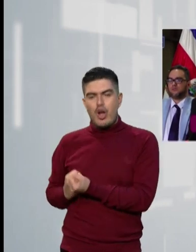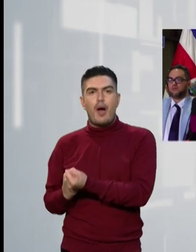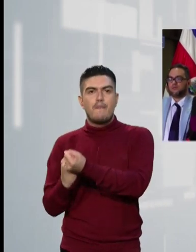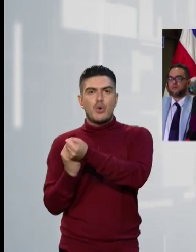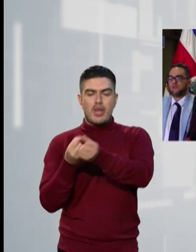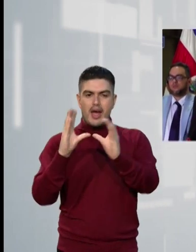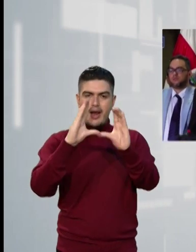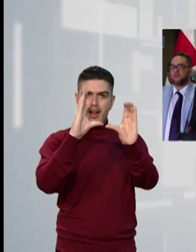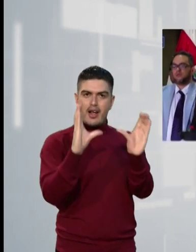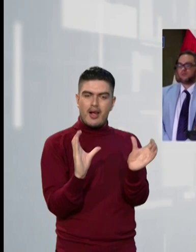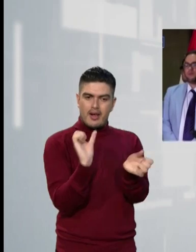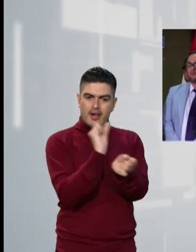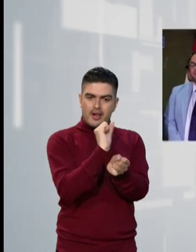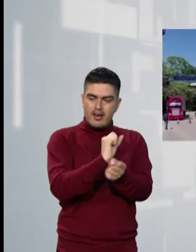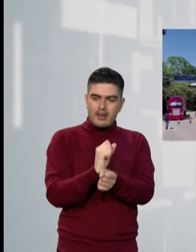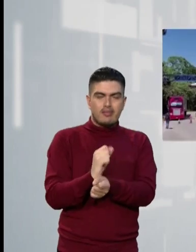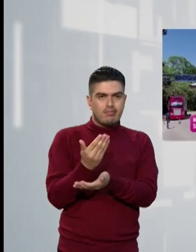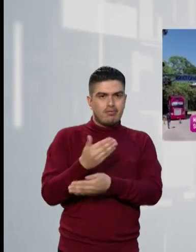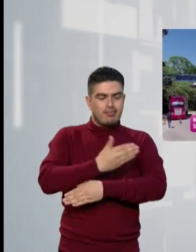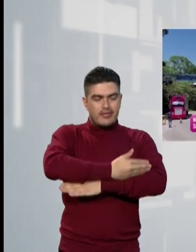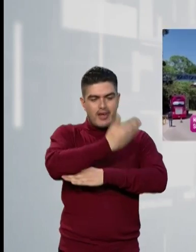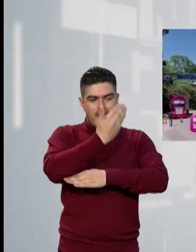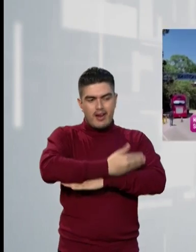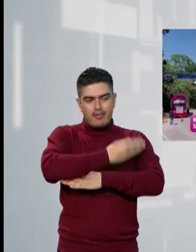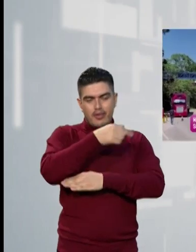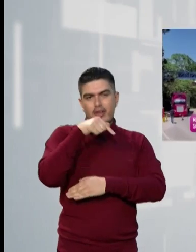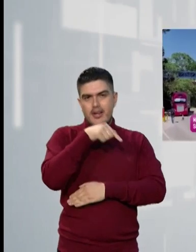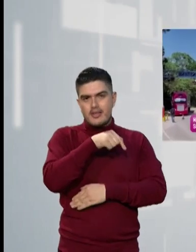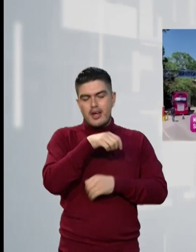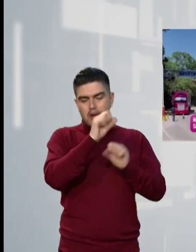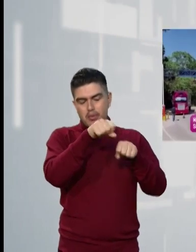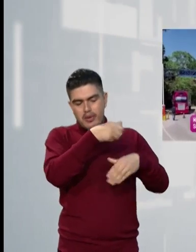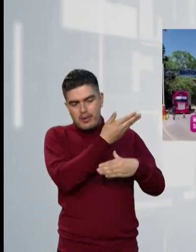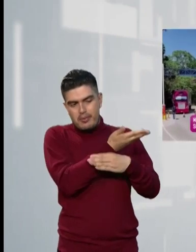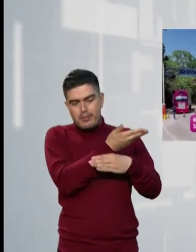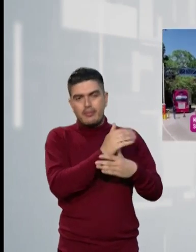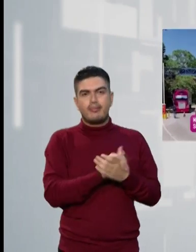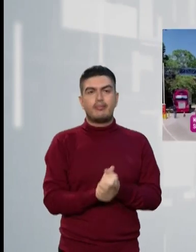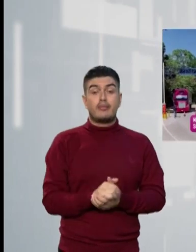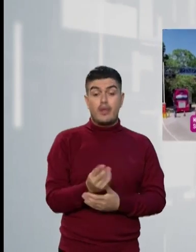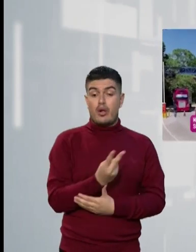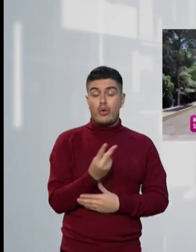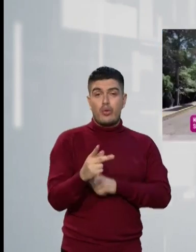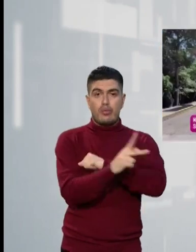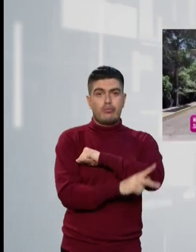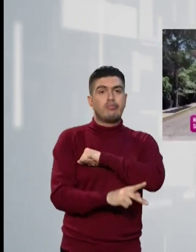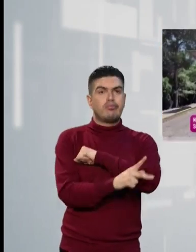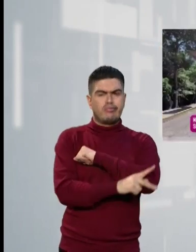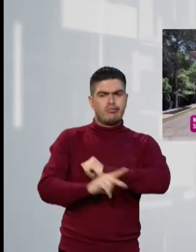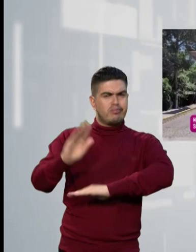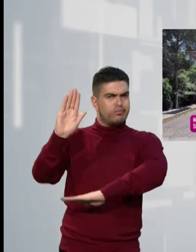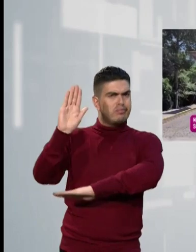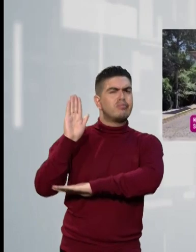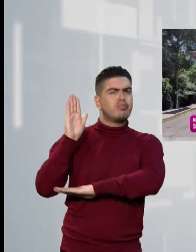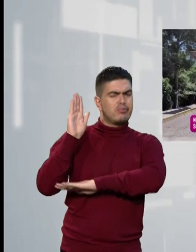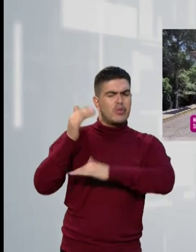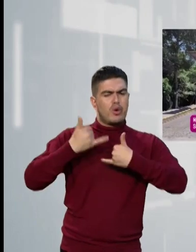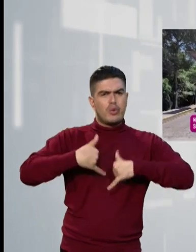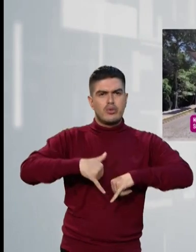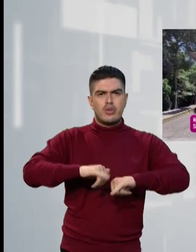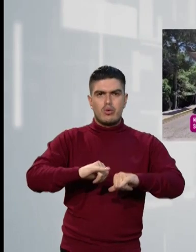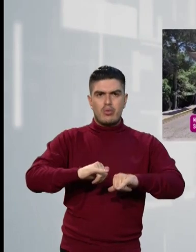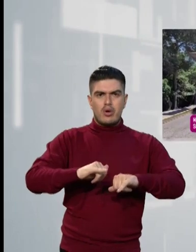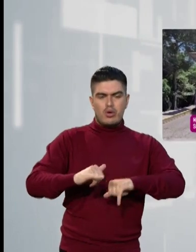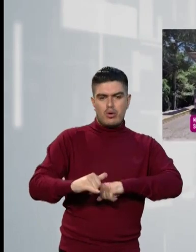este documento en los puntos fronterizos los responsables de la seguridad en ambos países se comprometieron a continuar y profundizar la lucha contra el